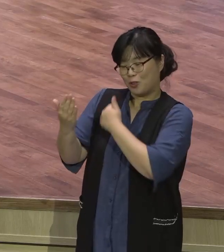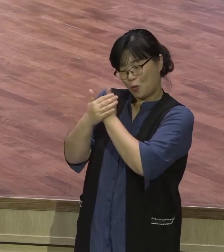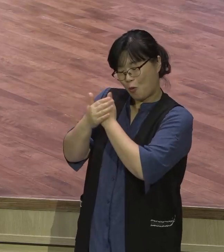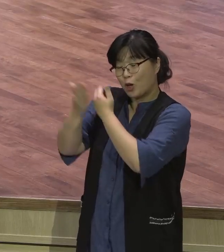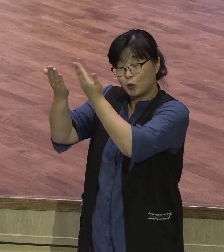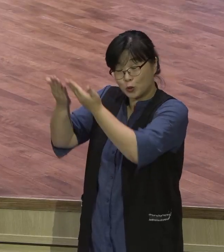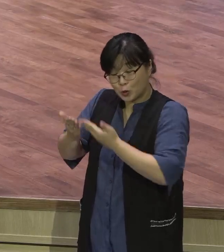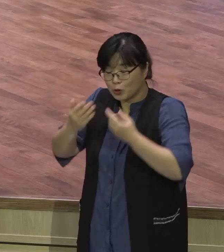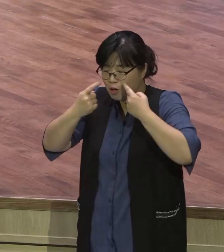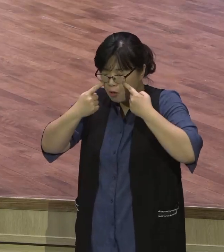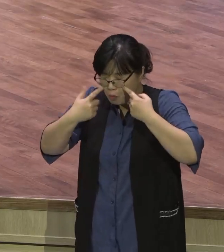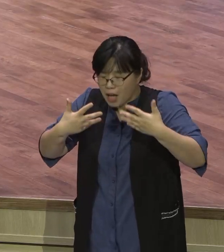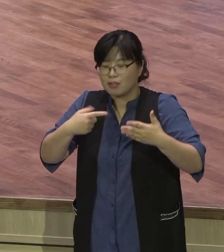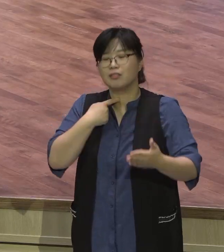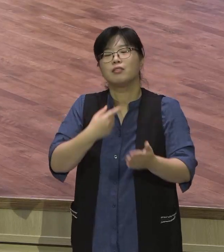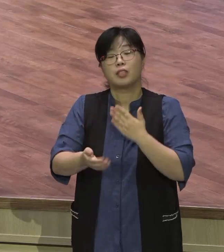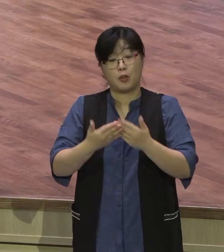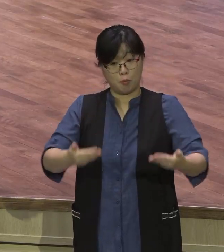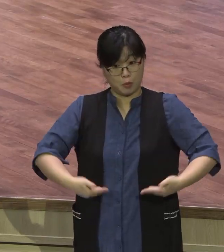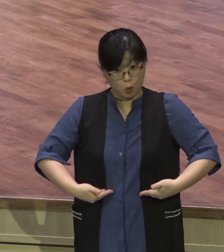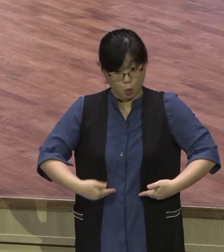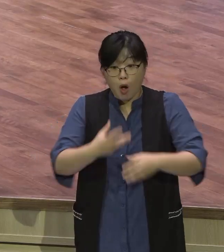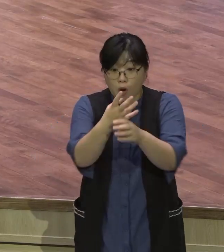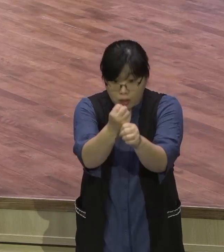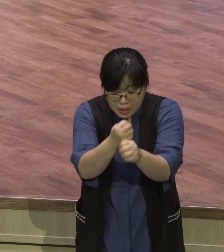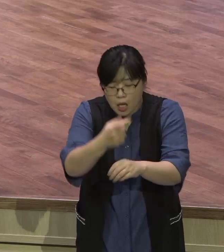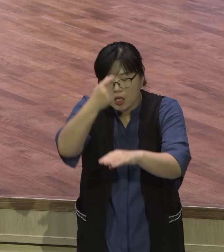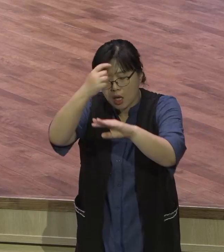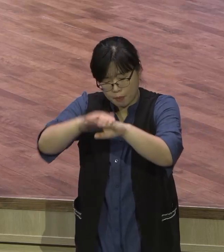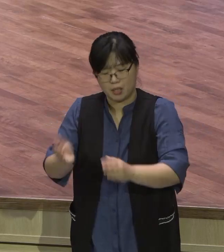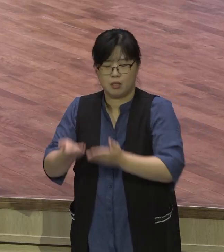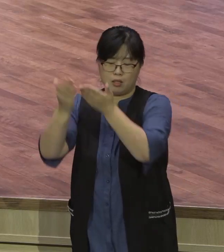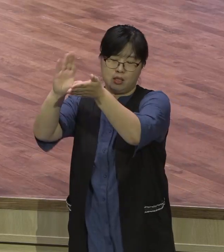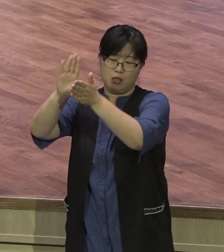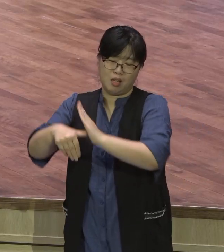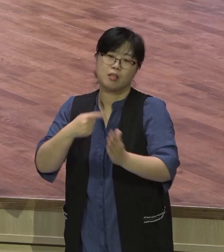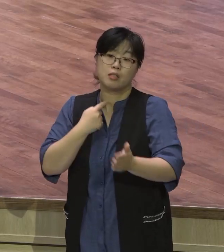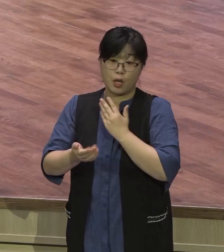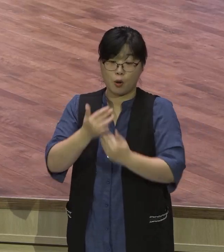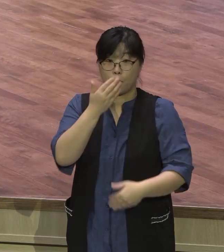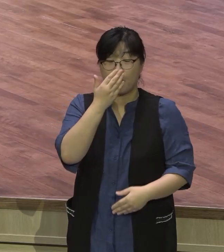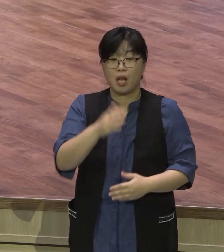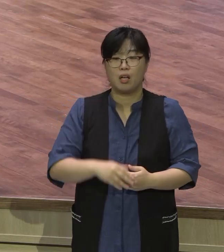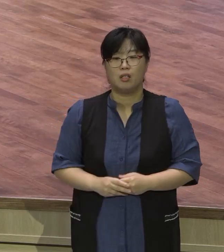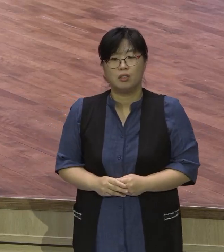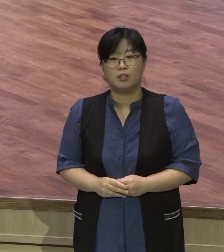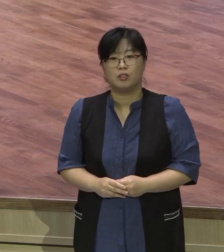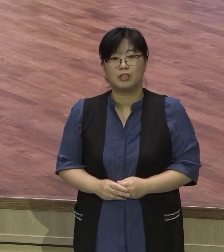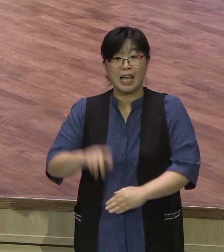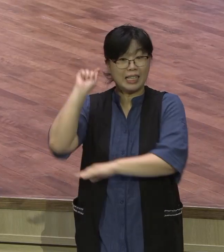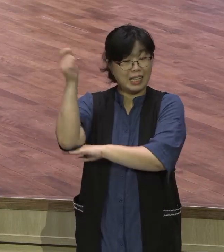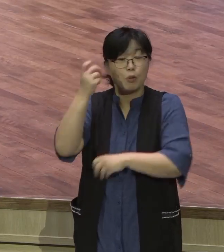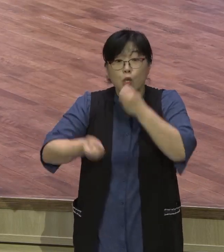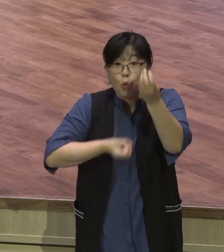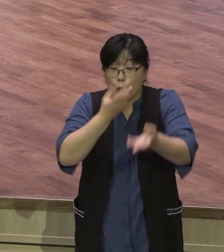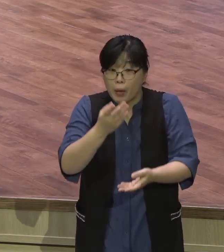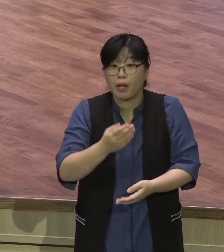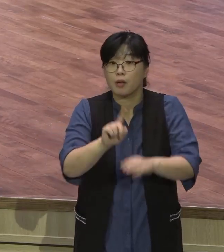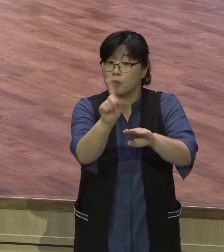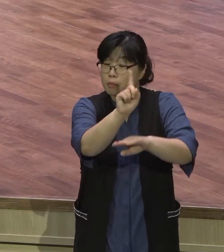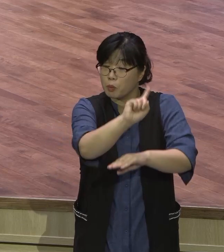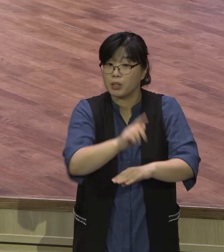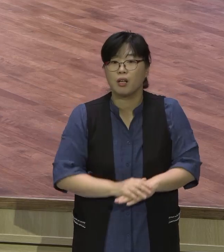속에 들어가는 예배가 조합적 축복이에요. 따비시 10편 28편 6절로 9절에 이렇게 하나님을 찬양합니다. 여호와를